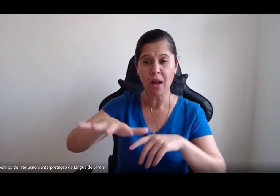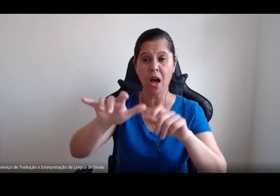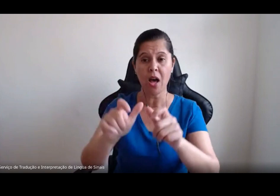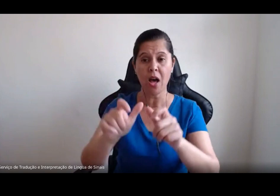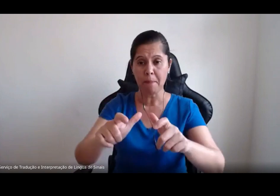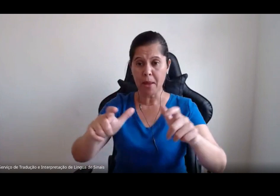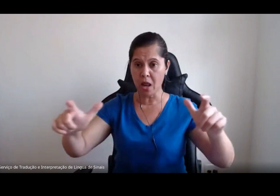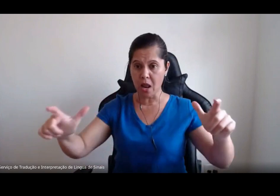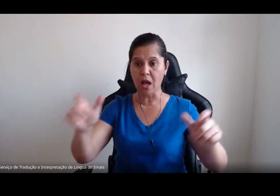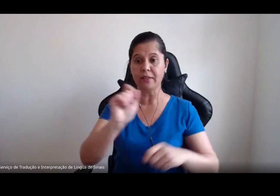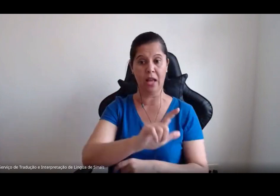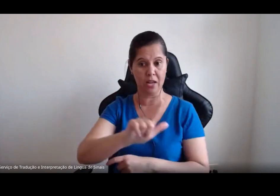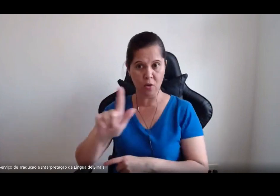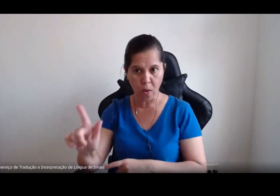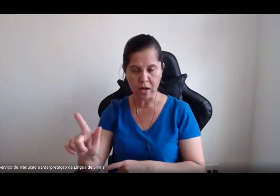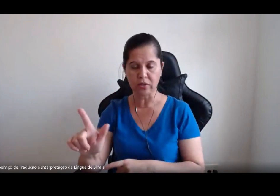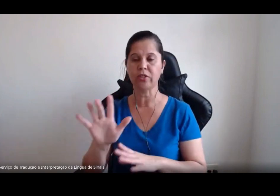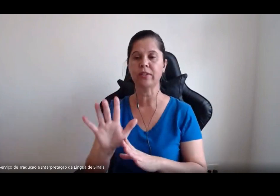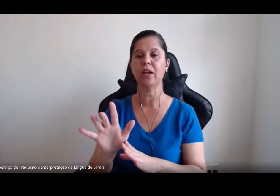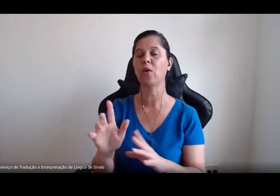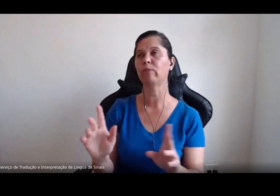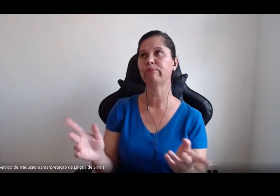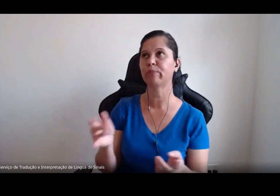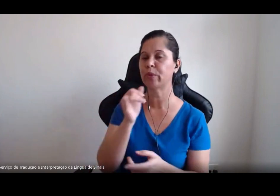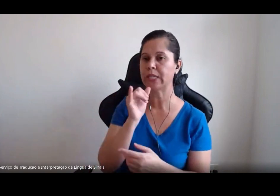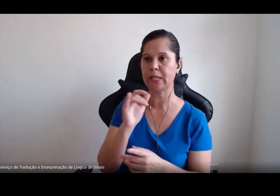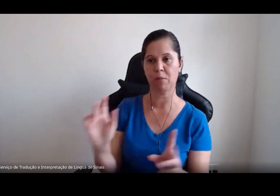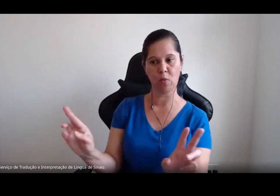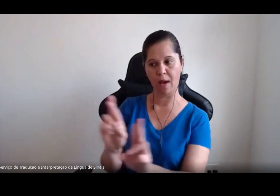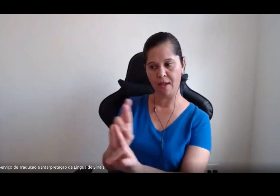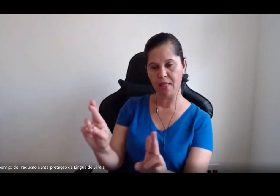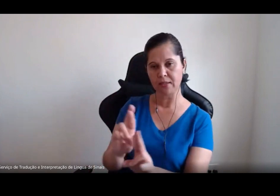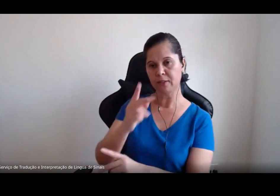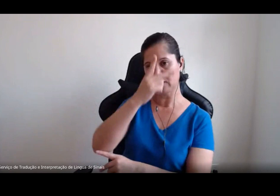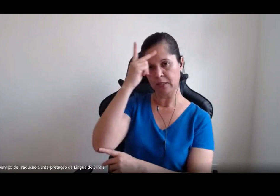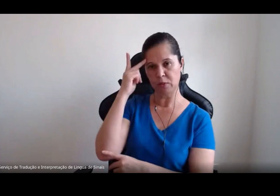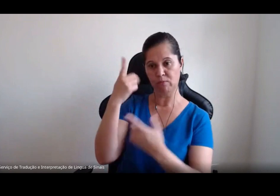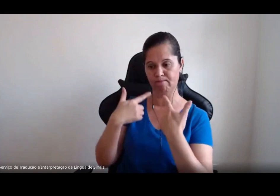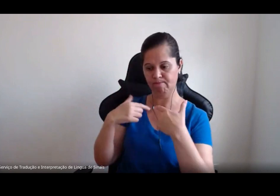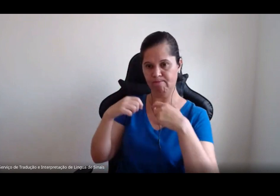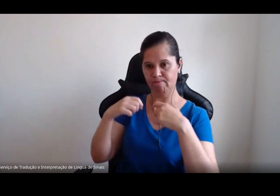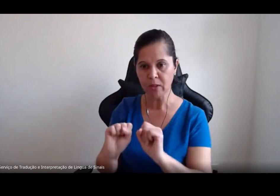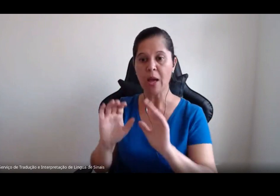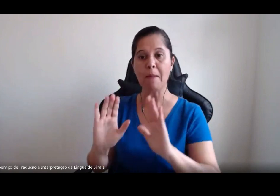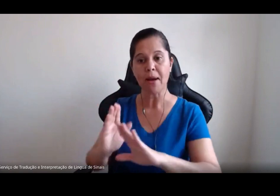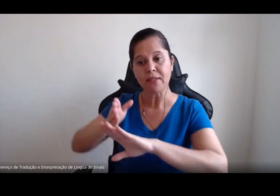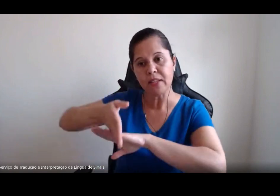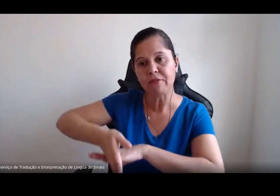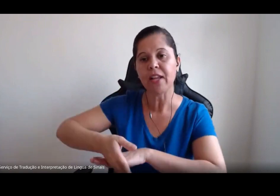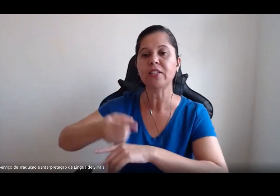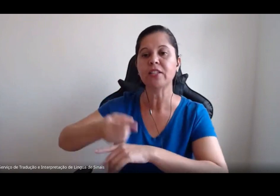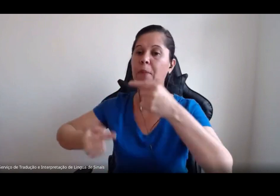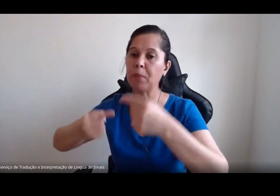amplo, tentando estabelecer relações com as posições sociais dos sujeitos da linguagem, refletindo sobre